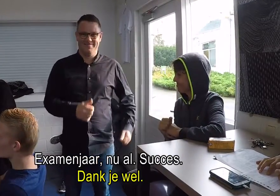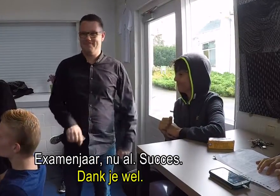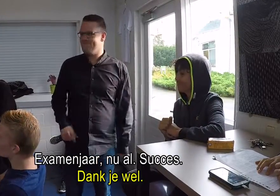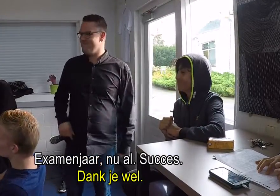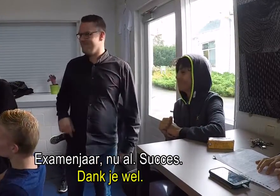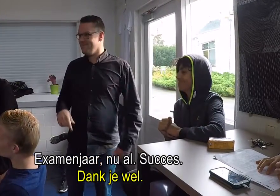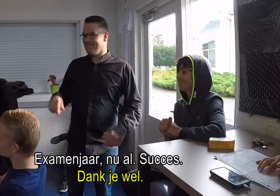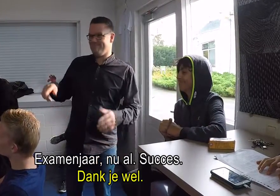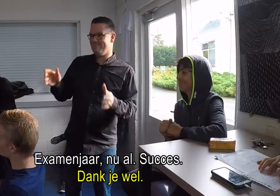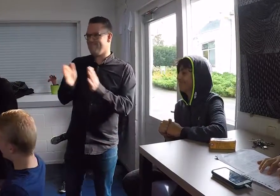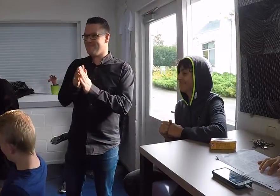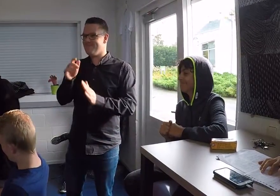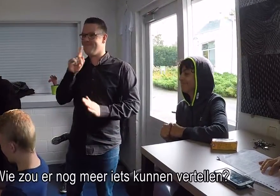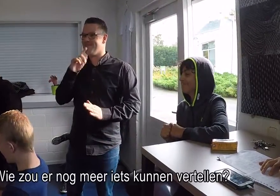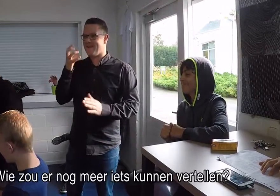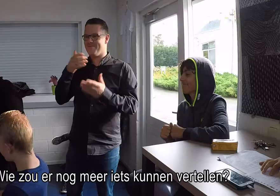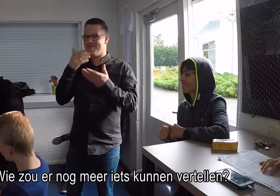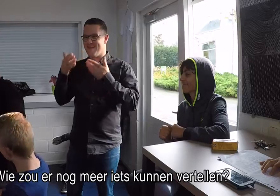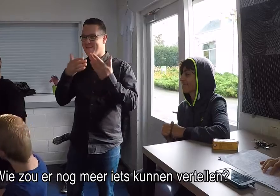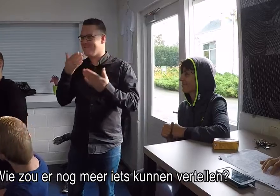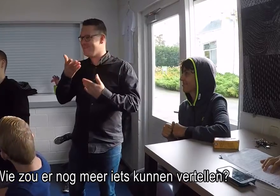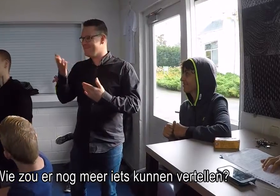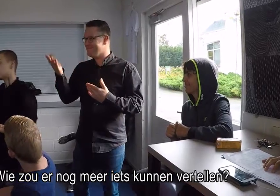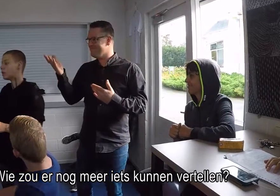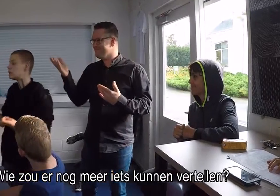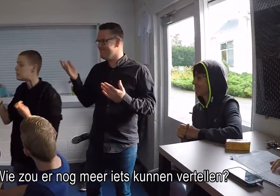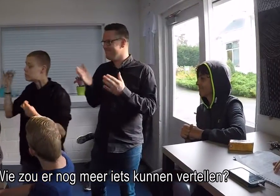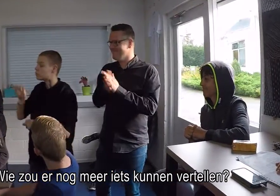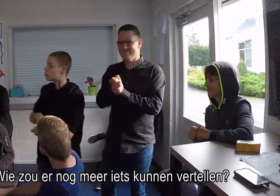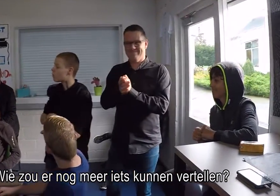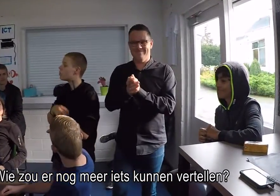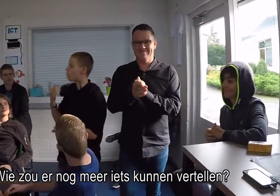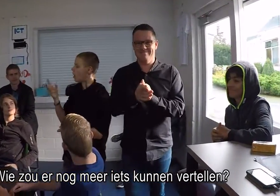Succes, dankjewel. Wie zou er nog meer iets kunnen vertellen?